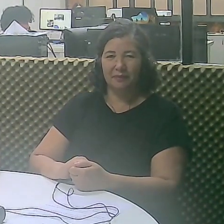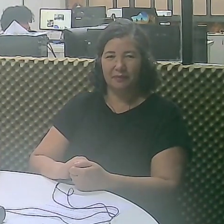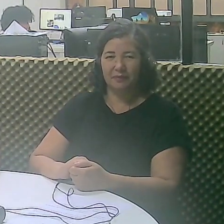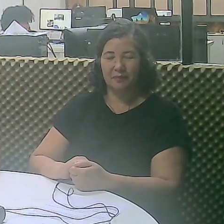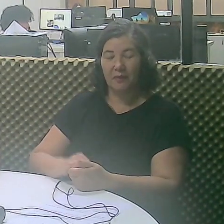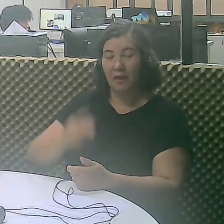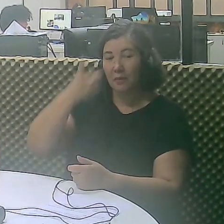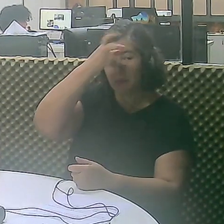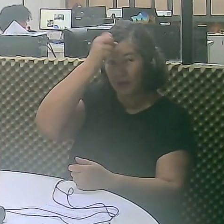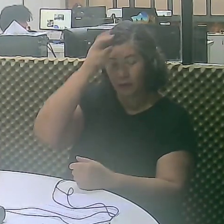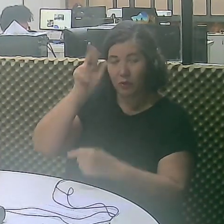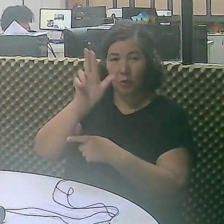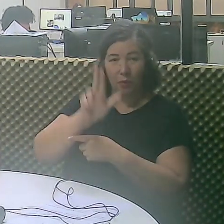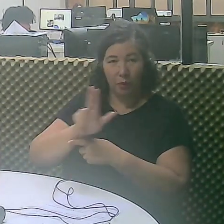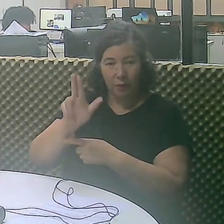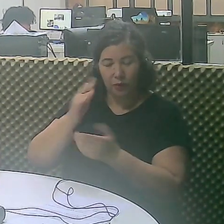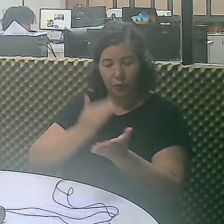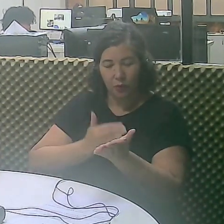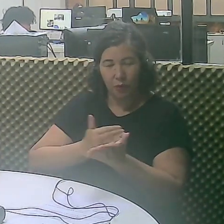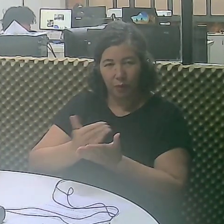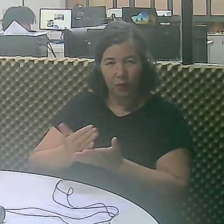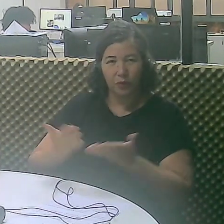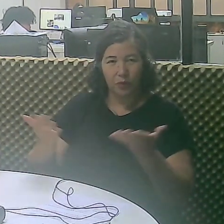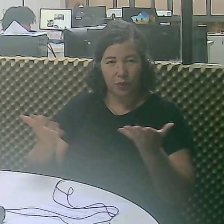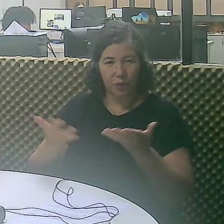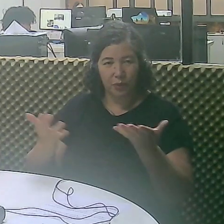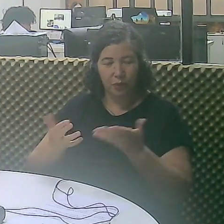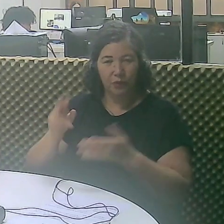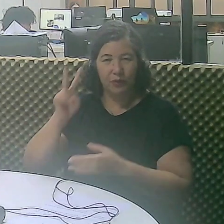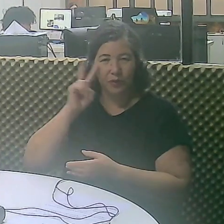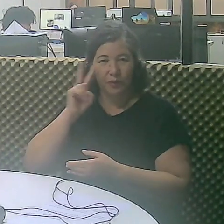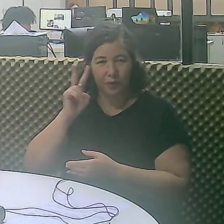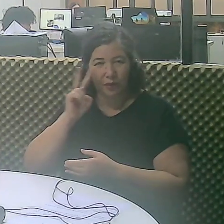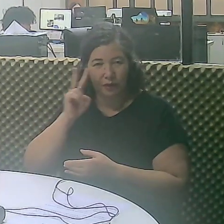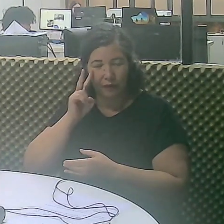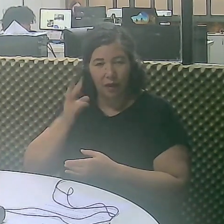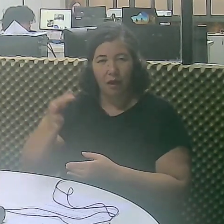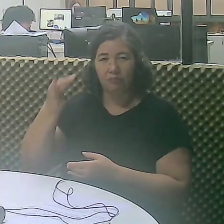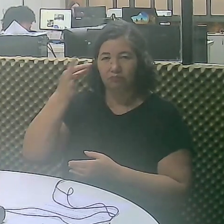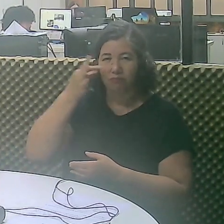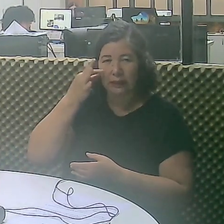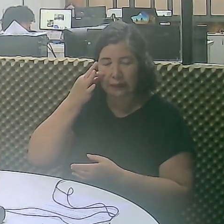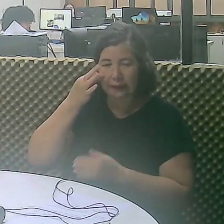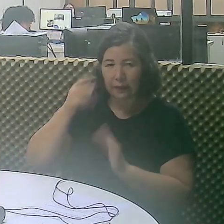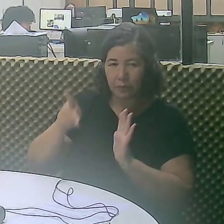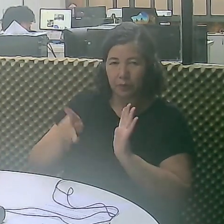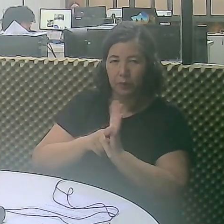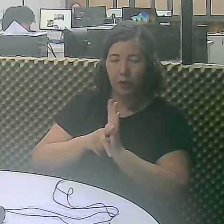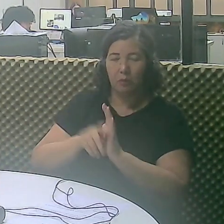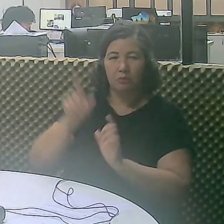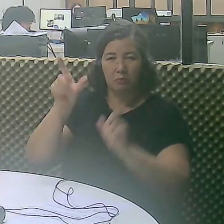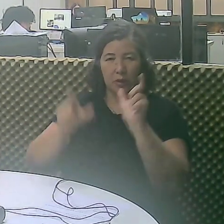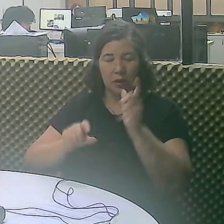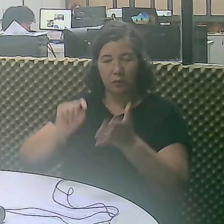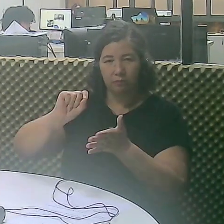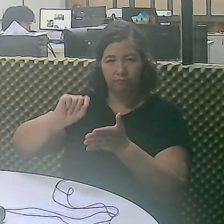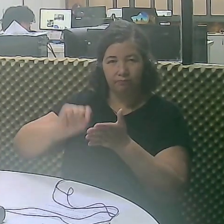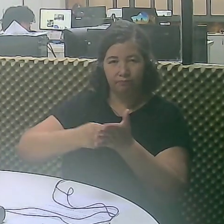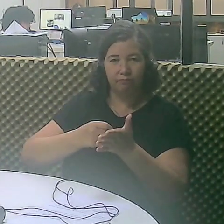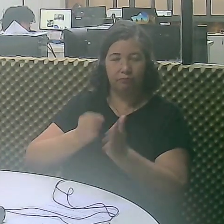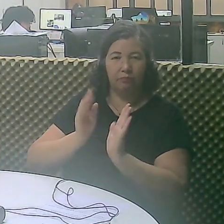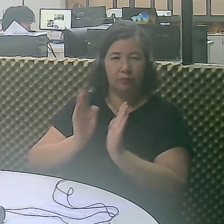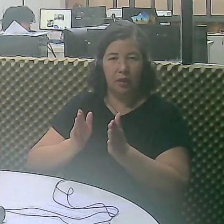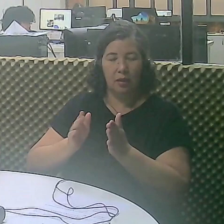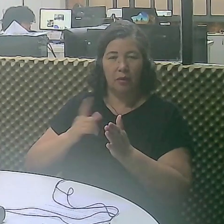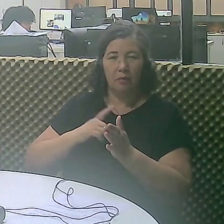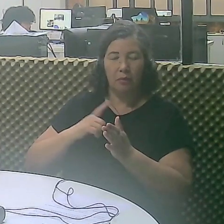A Prefeitura de Uberlândia iniciou nesta segunda-feira os atendimentos presenciais exclusivos para pessoas agendadas por meio do